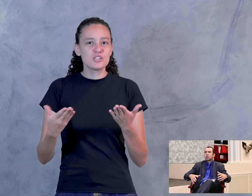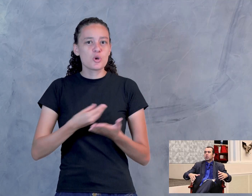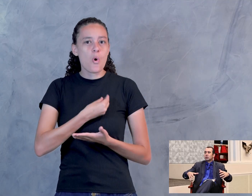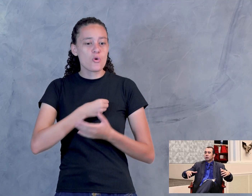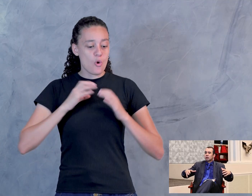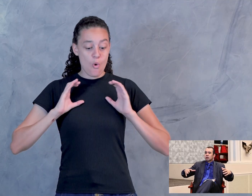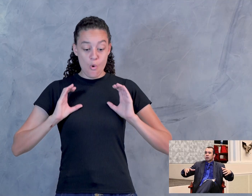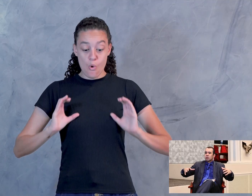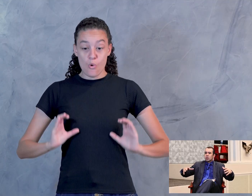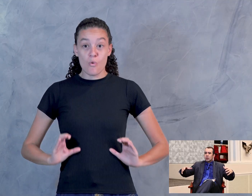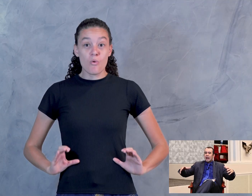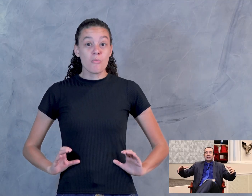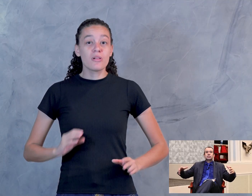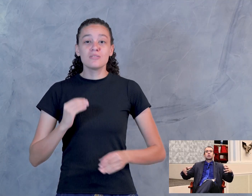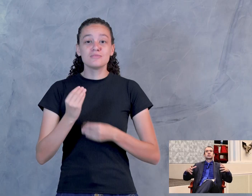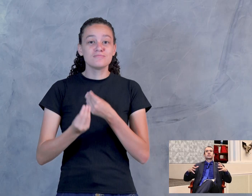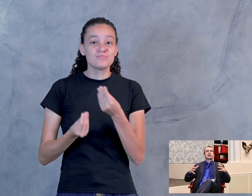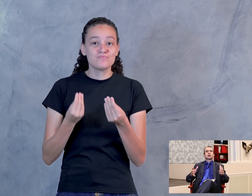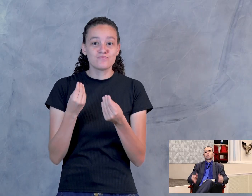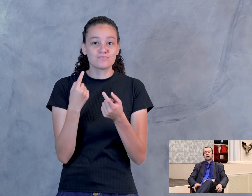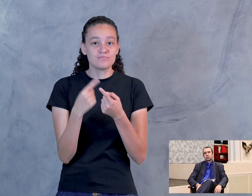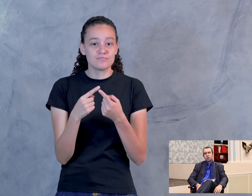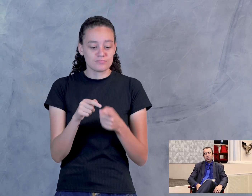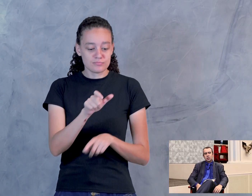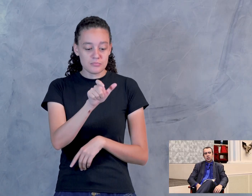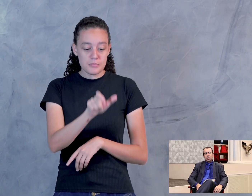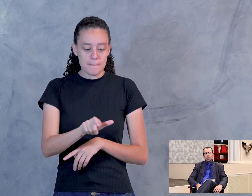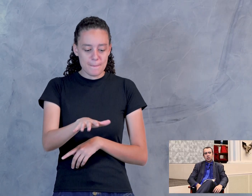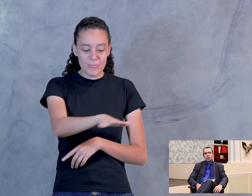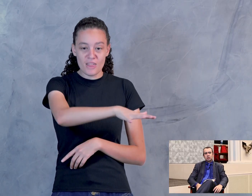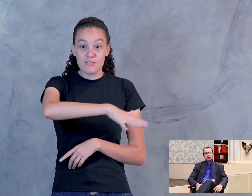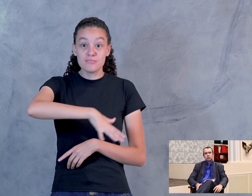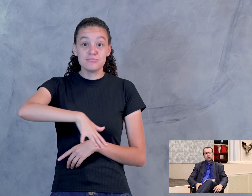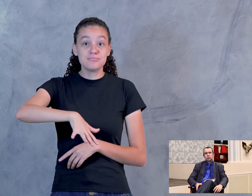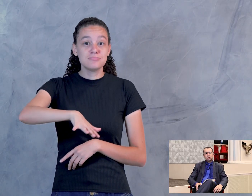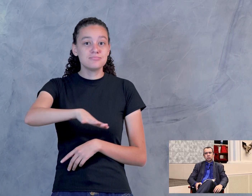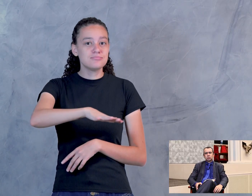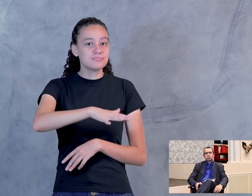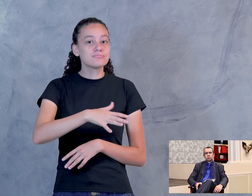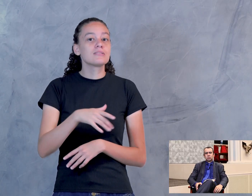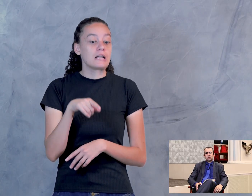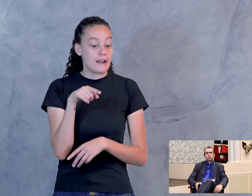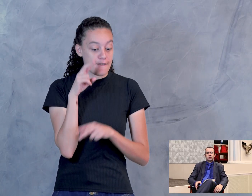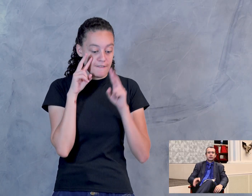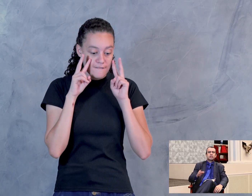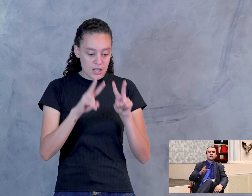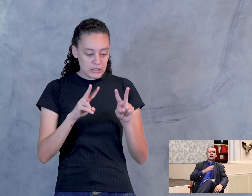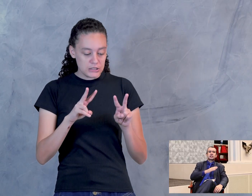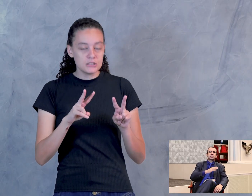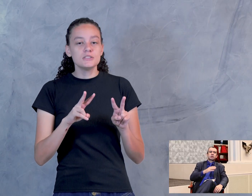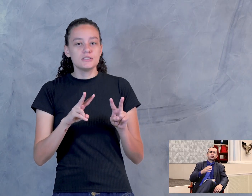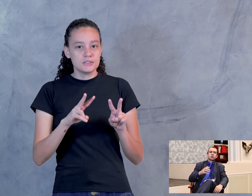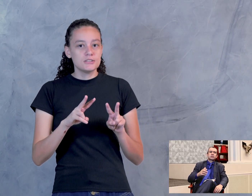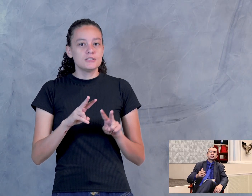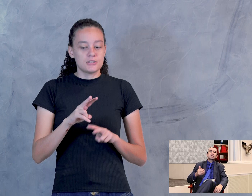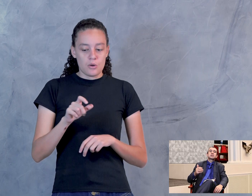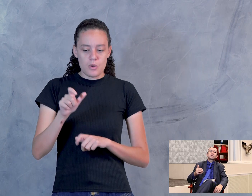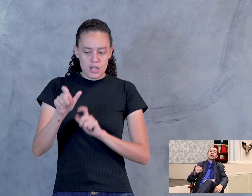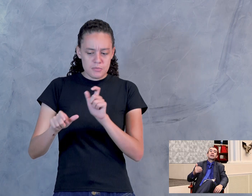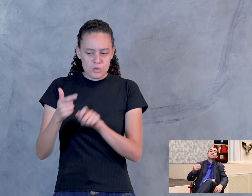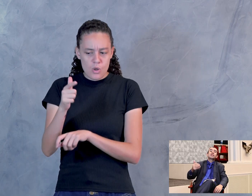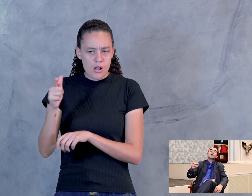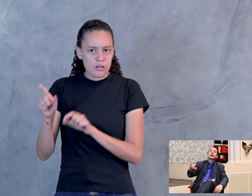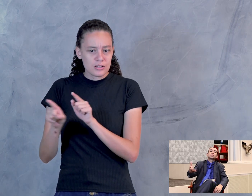vivendo, com a atmosfera ao redor, e isso deixaria as pessoas